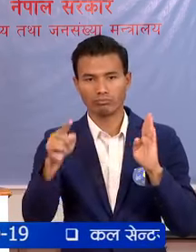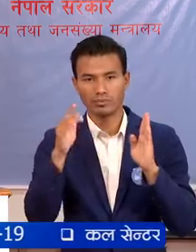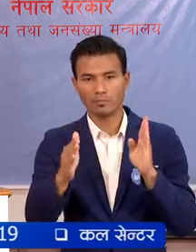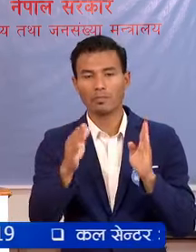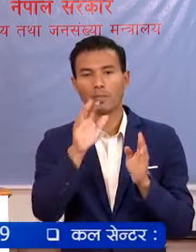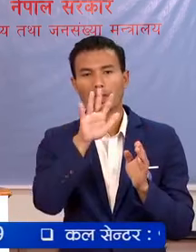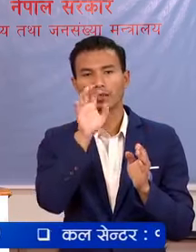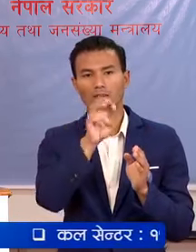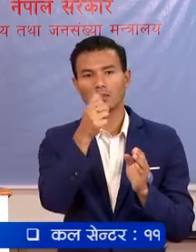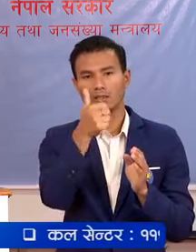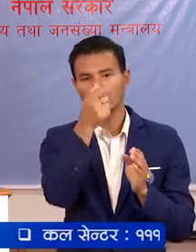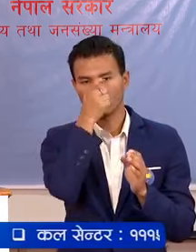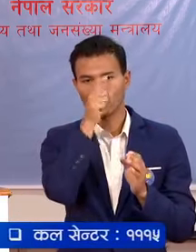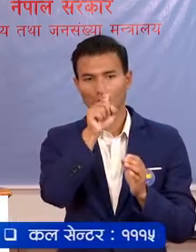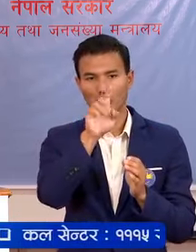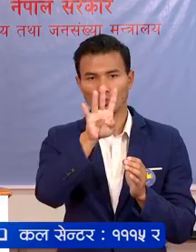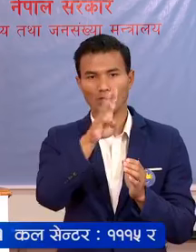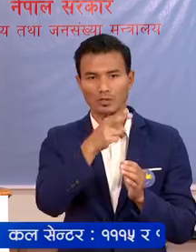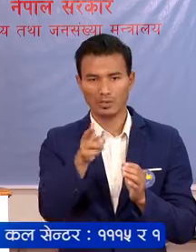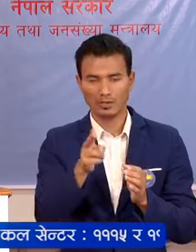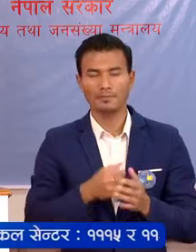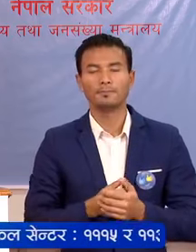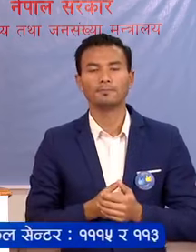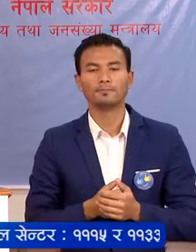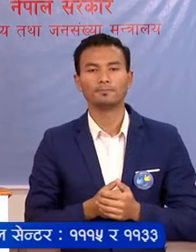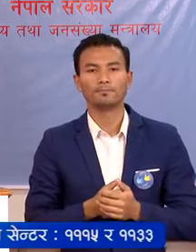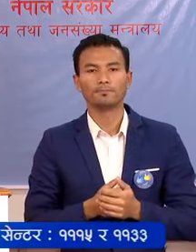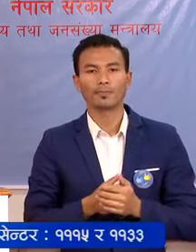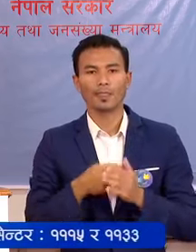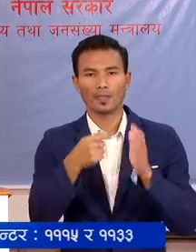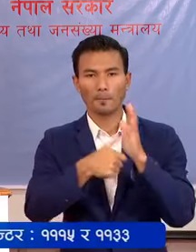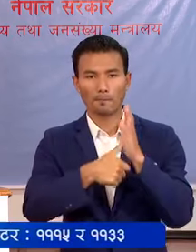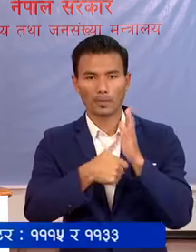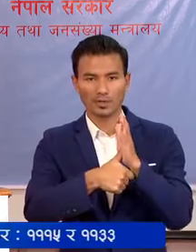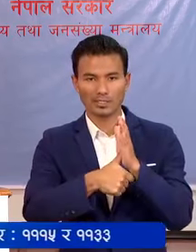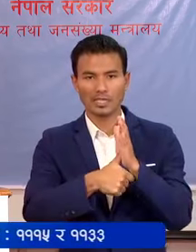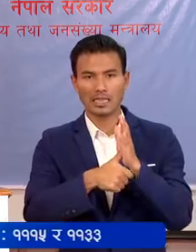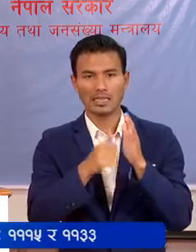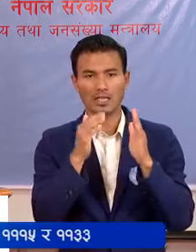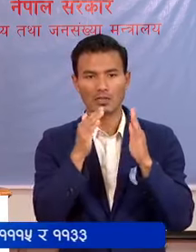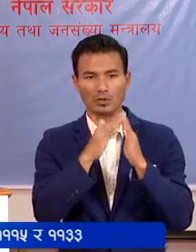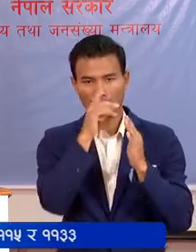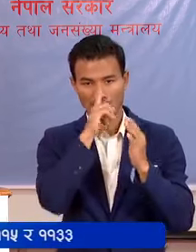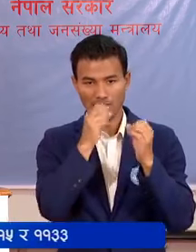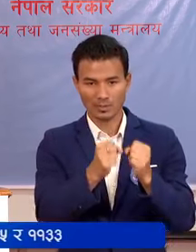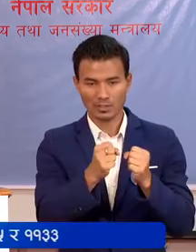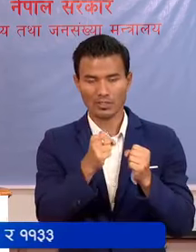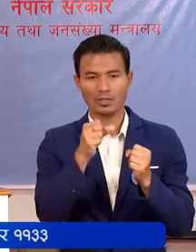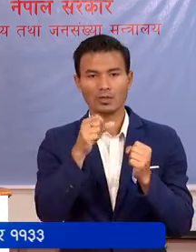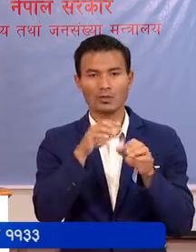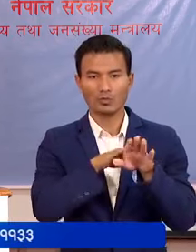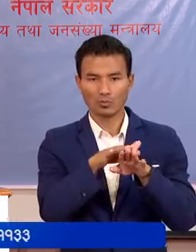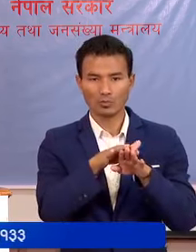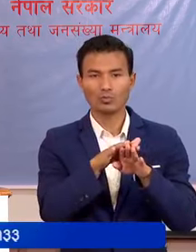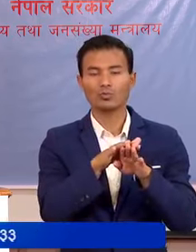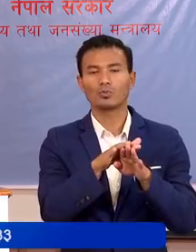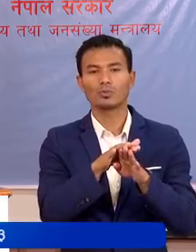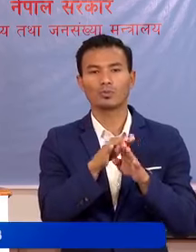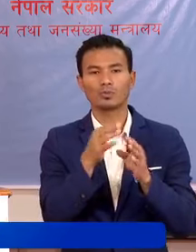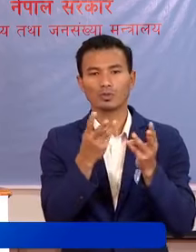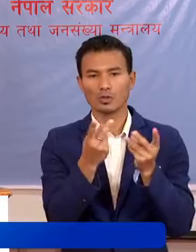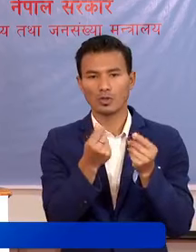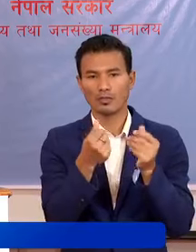5,614 जाना हुनुँँछ। ये शरी परिक्षेन यो क्वारेंटाइन मा बसने प्यक्ति अरकु संख्या